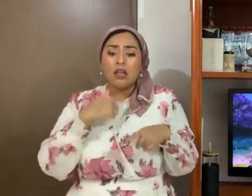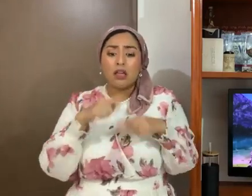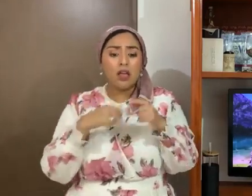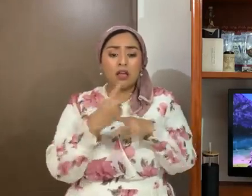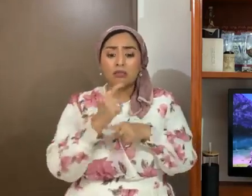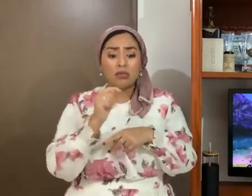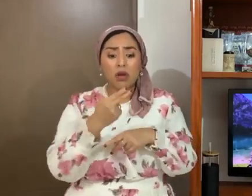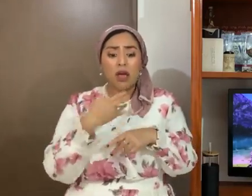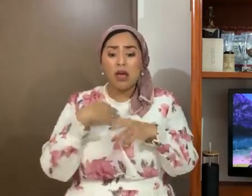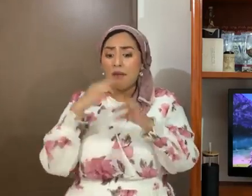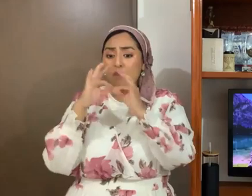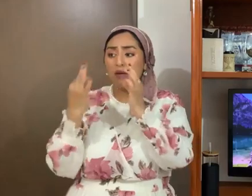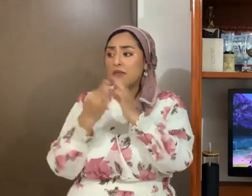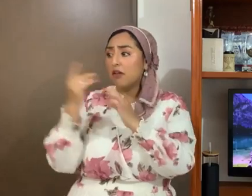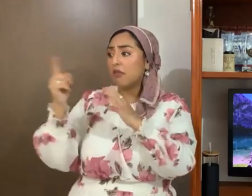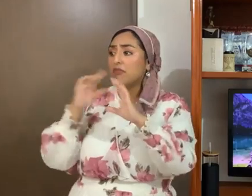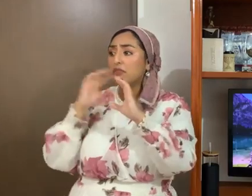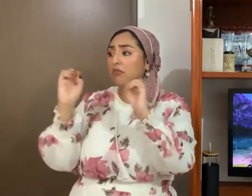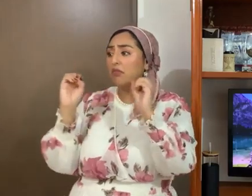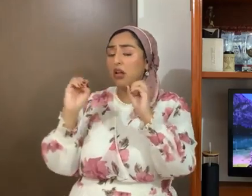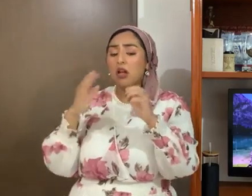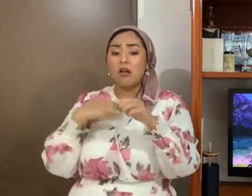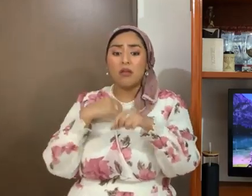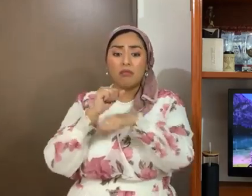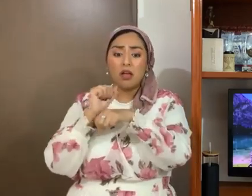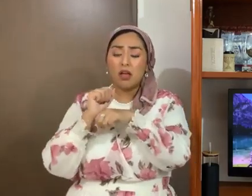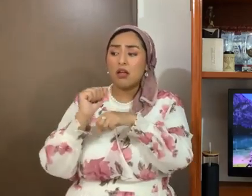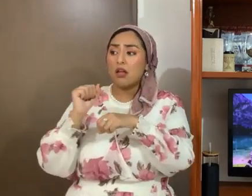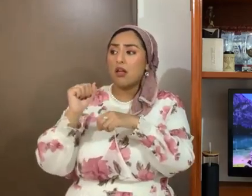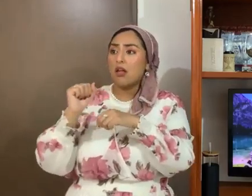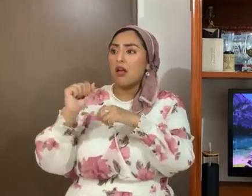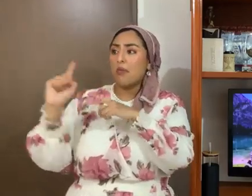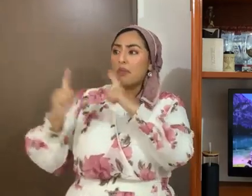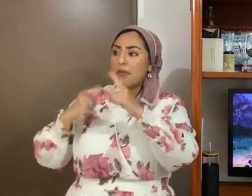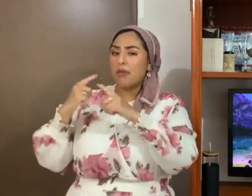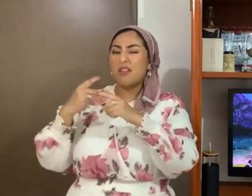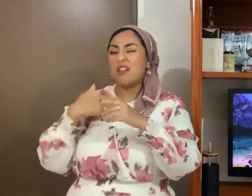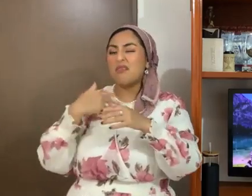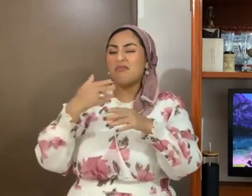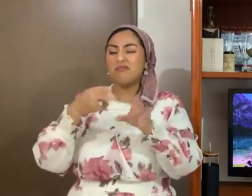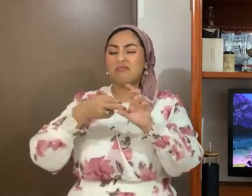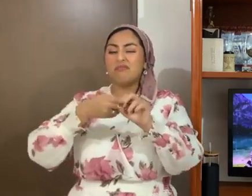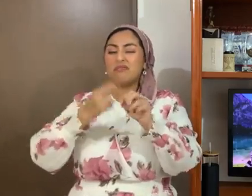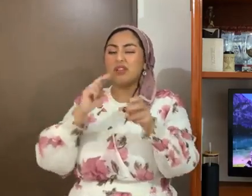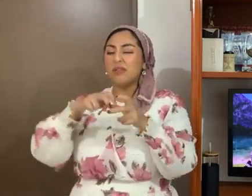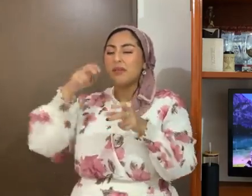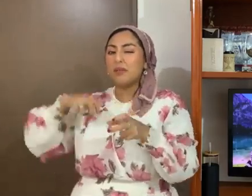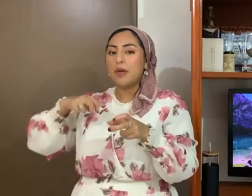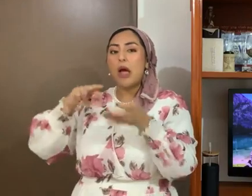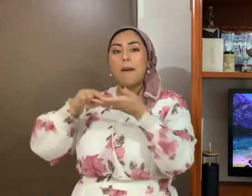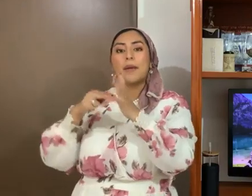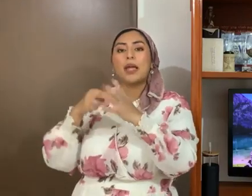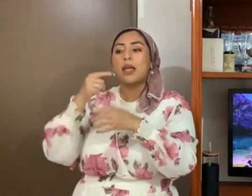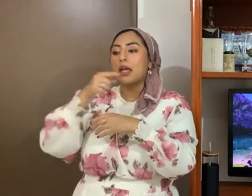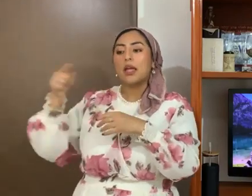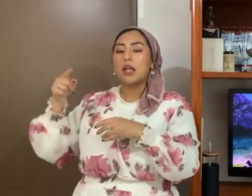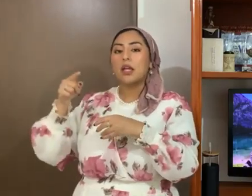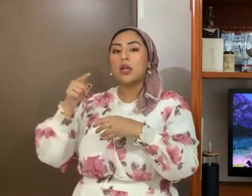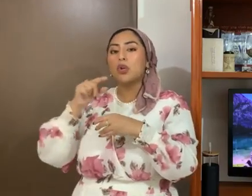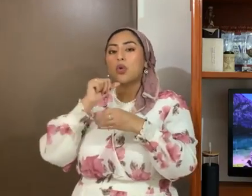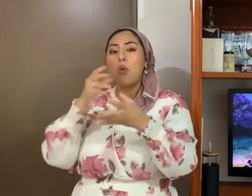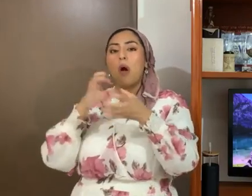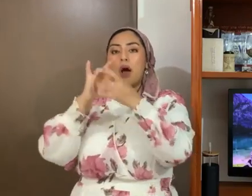guardar la Torah porque mi familia ya no me habla, porque mi trabajo me critica, entonces mejor me regreso atrás. Eso quiere decir que no quisieron estar en el